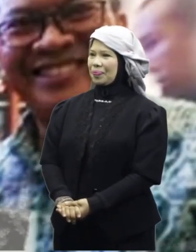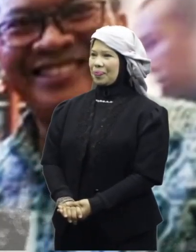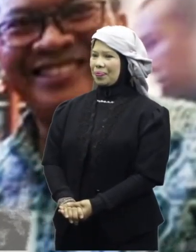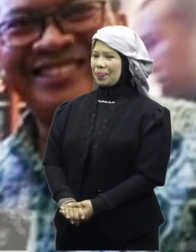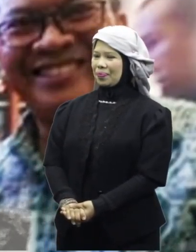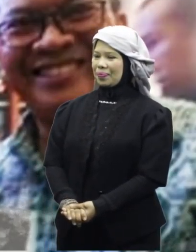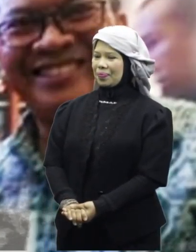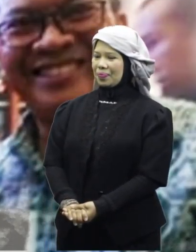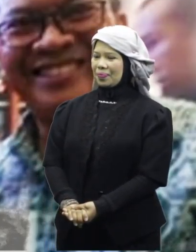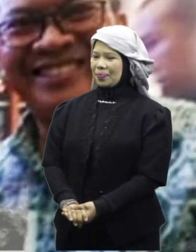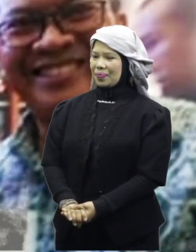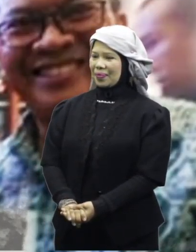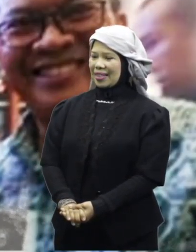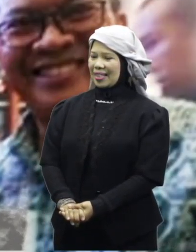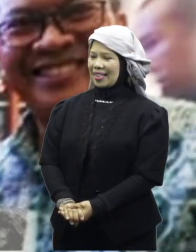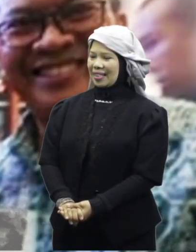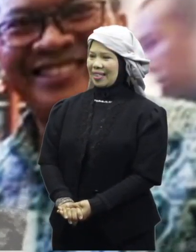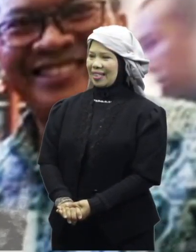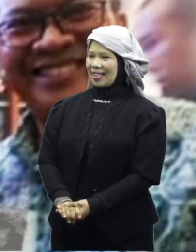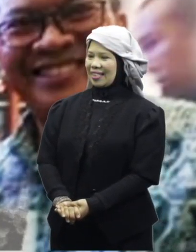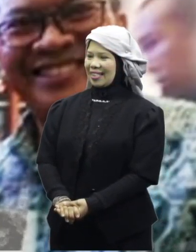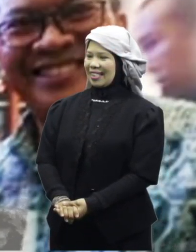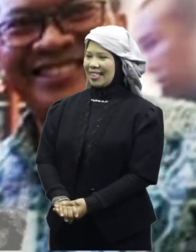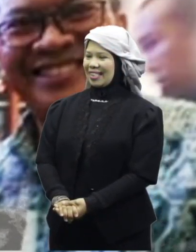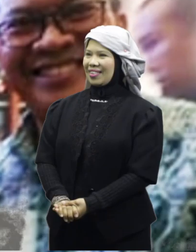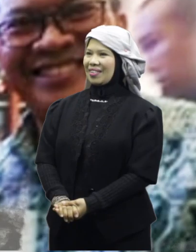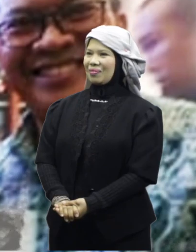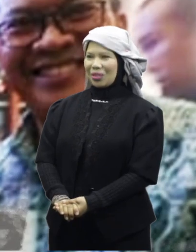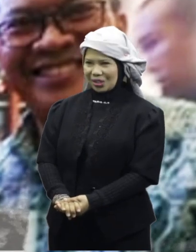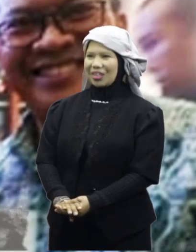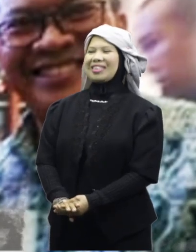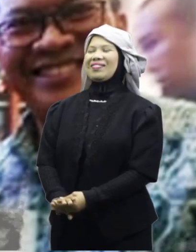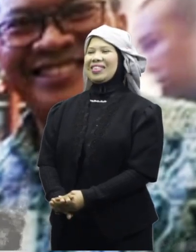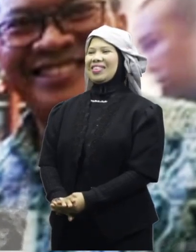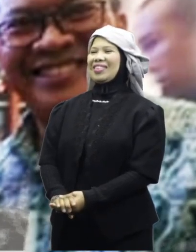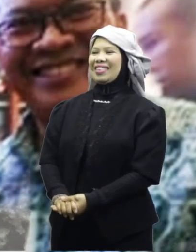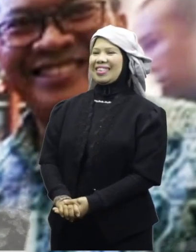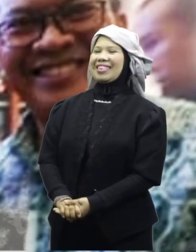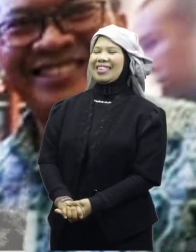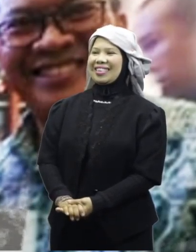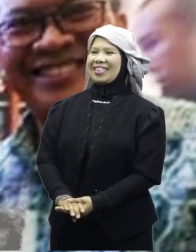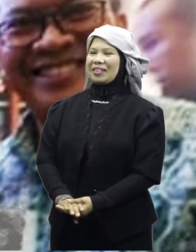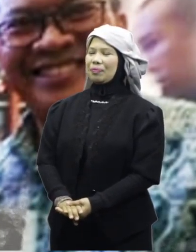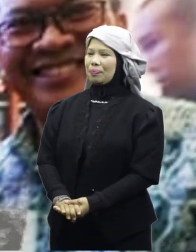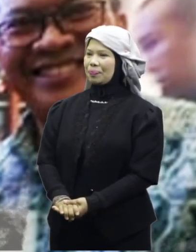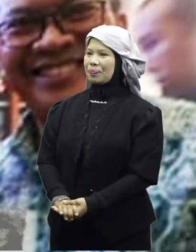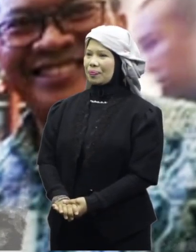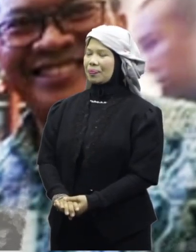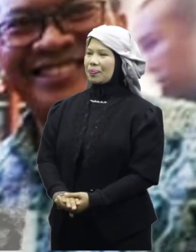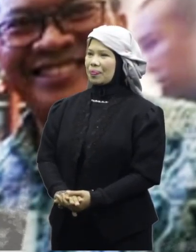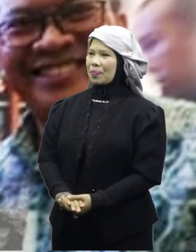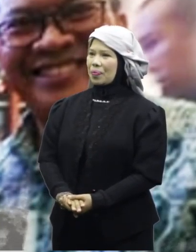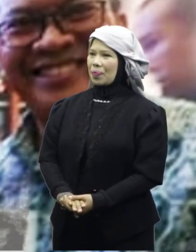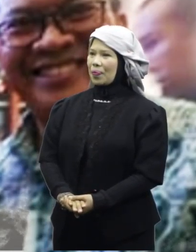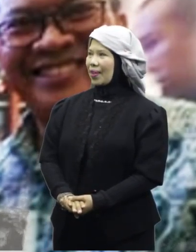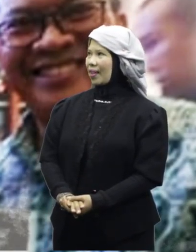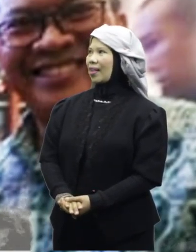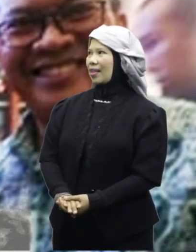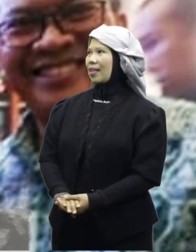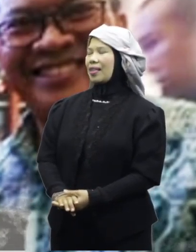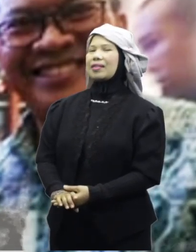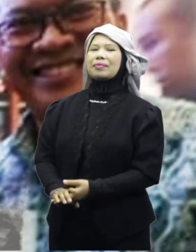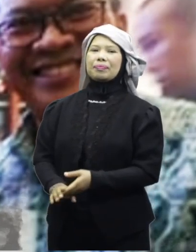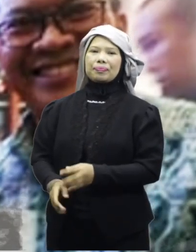apa final objektifnya kan tetap apa yang mereka harapkan bisa tercapai. Betul, betul ya, Teh. Teh, ini tentu sahabat-sahabat nih,